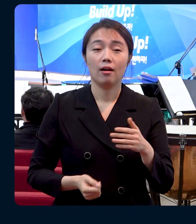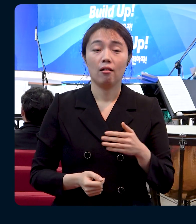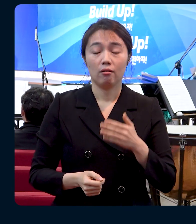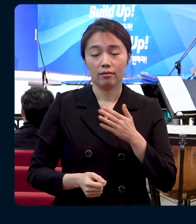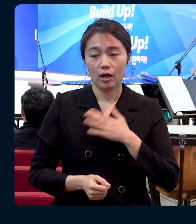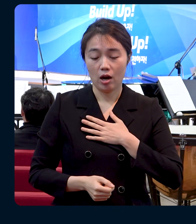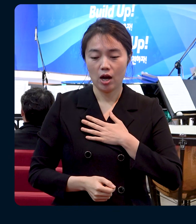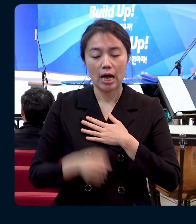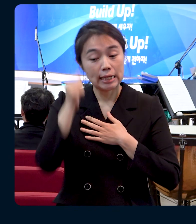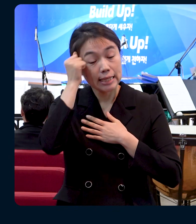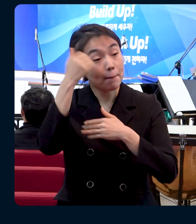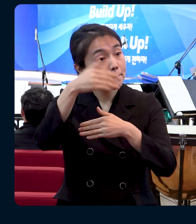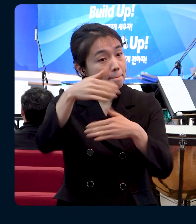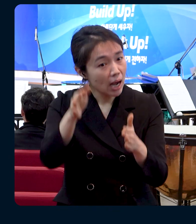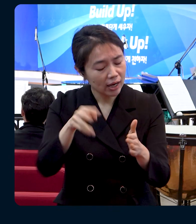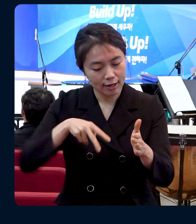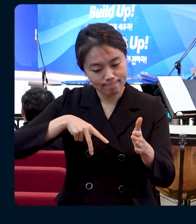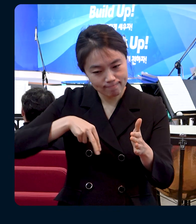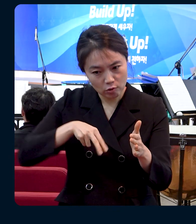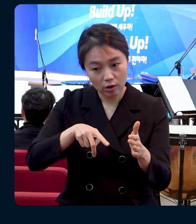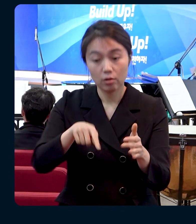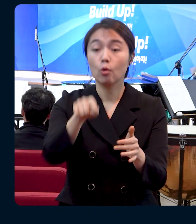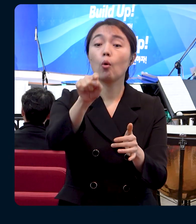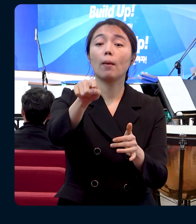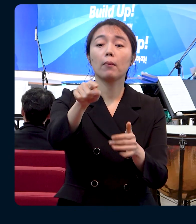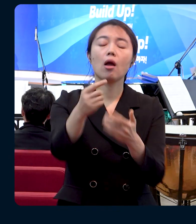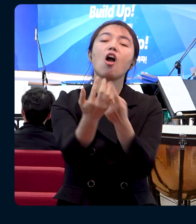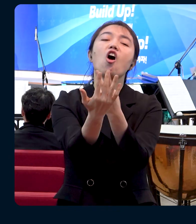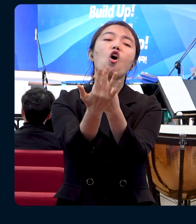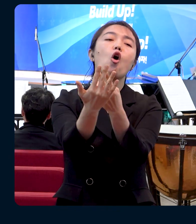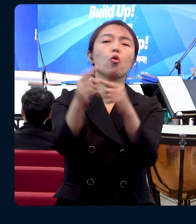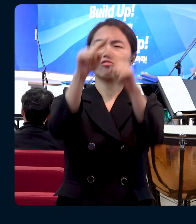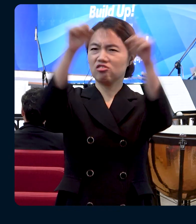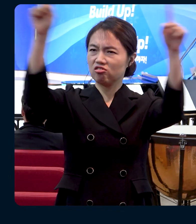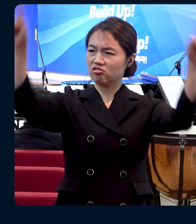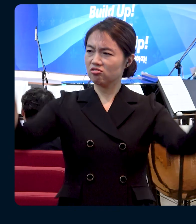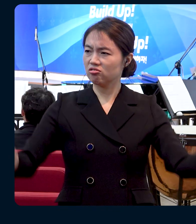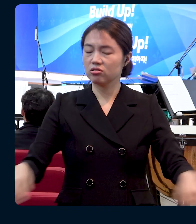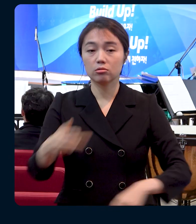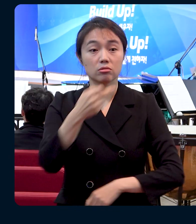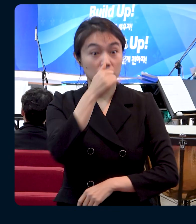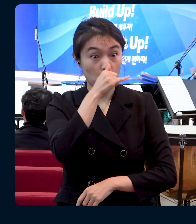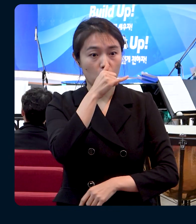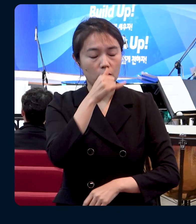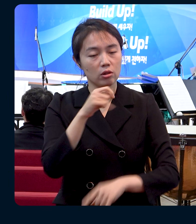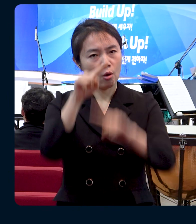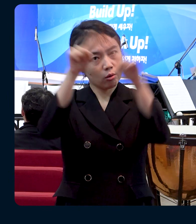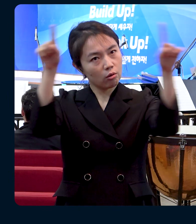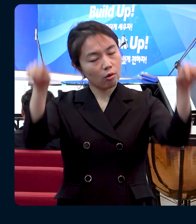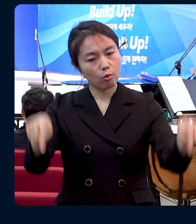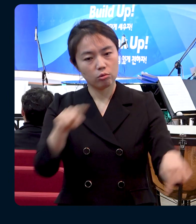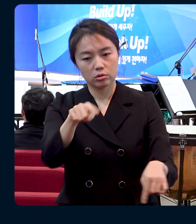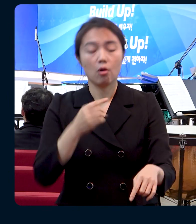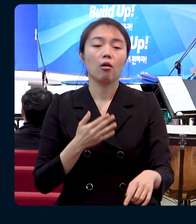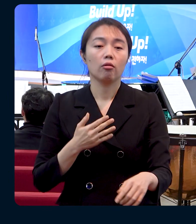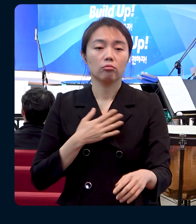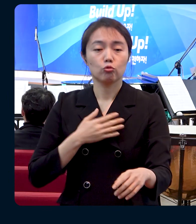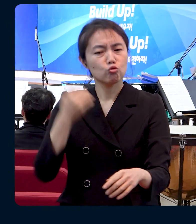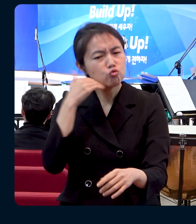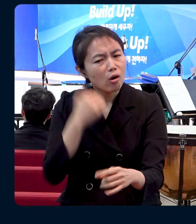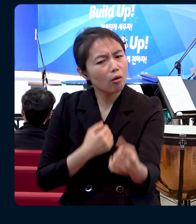내무반에 이렇게 쭉 들어가는데 그 앞에 커다란 거울이 있었거든요. 근데 그 거울에서 한 사람이 저를 향해 마주 나오는